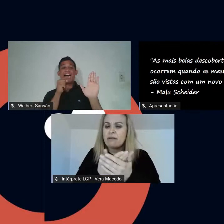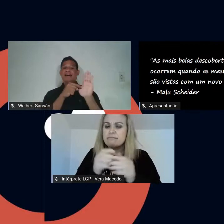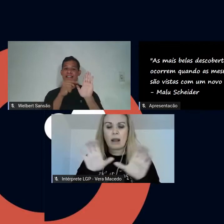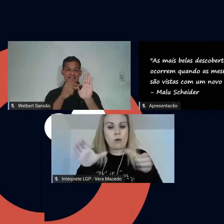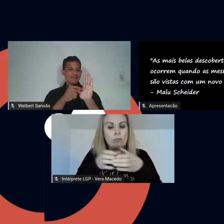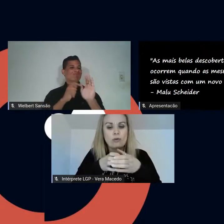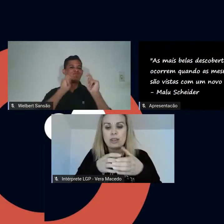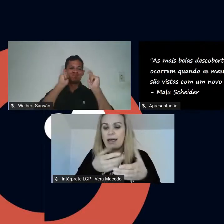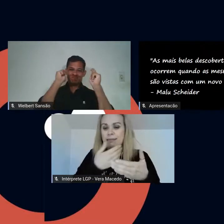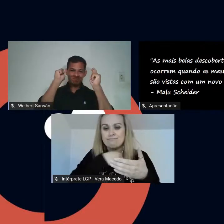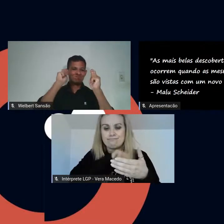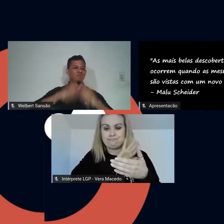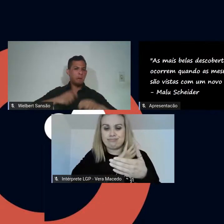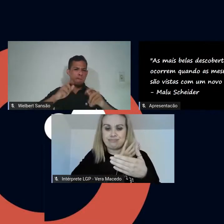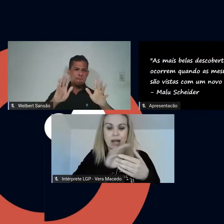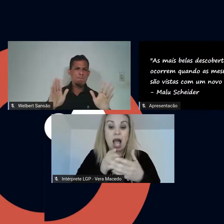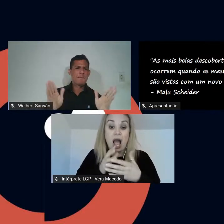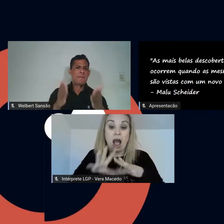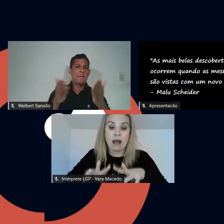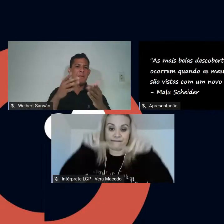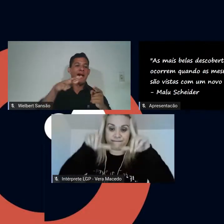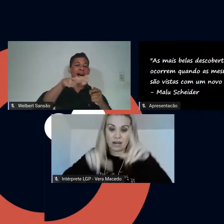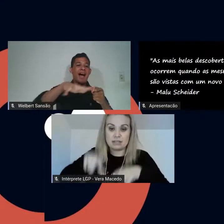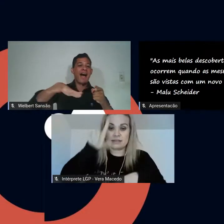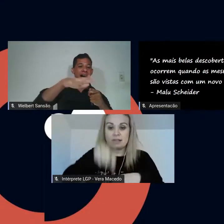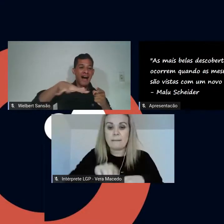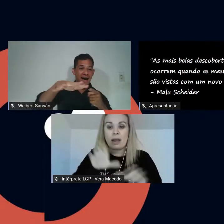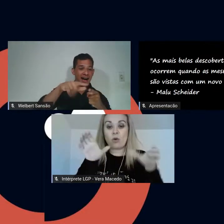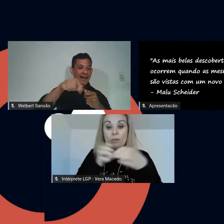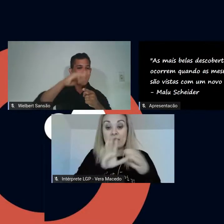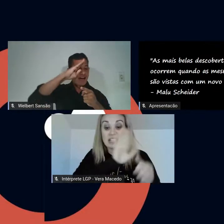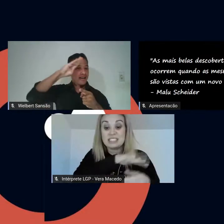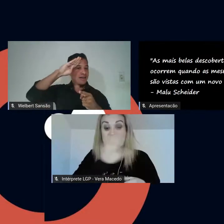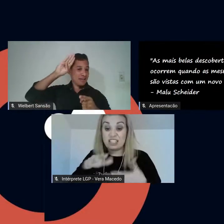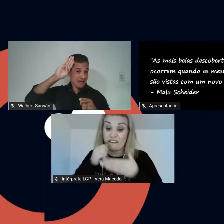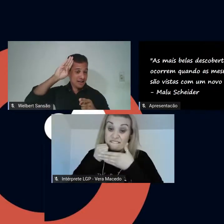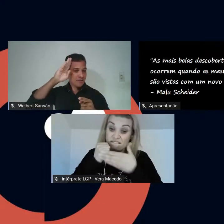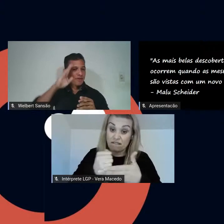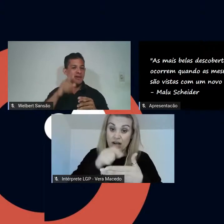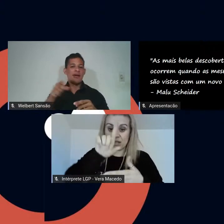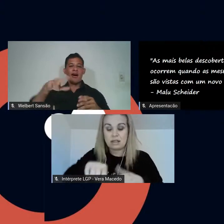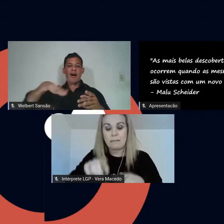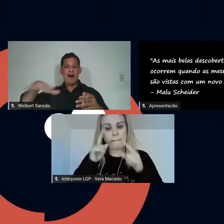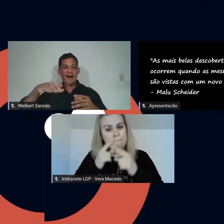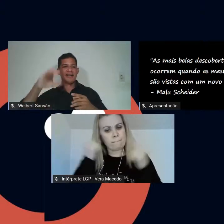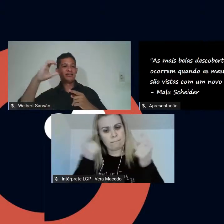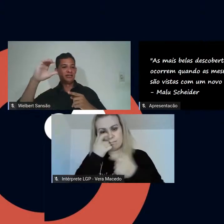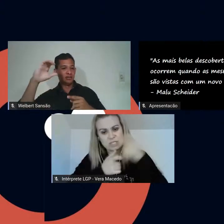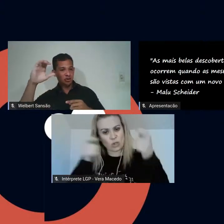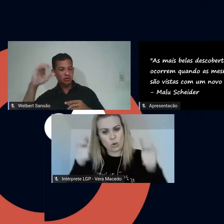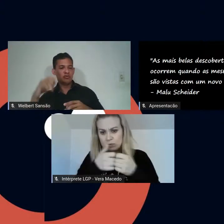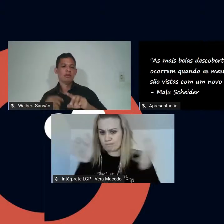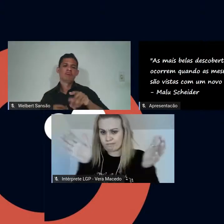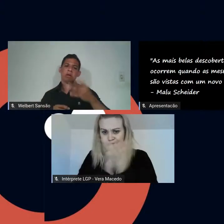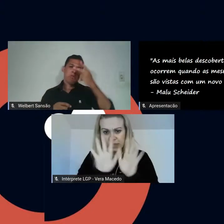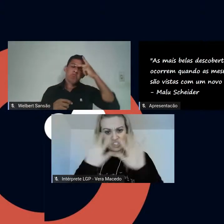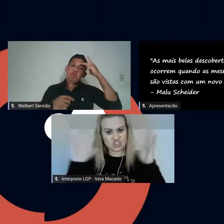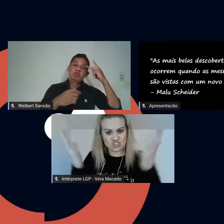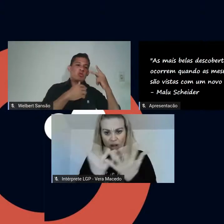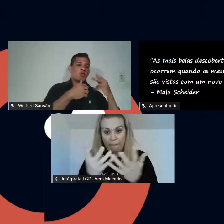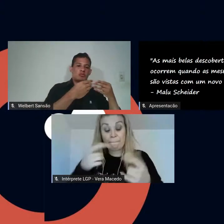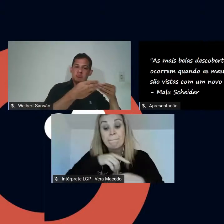comunidade académica, para a comunidade científica e público em geral, na